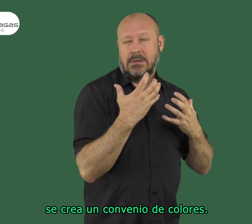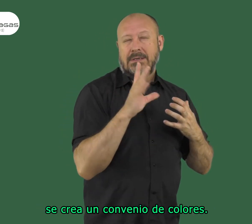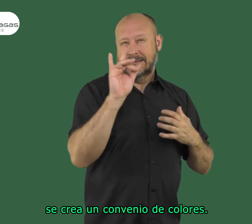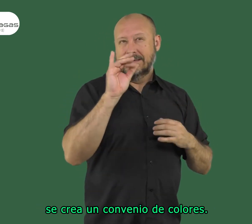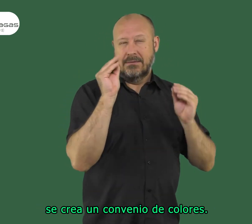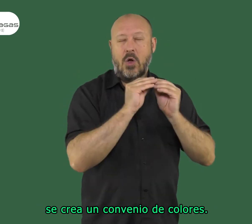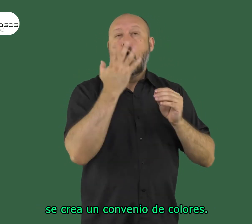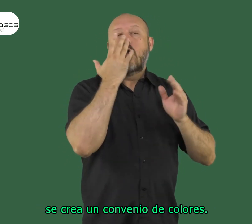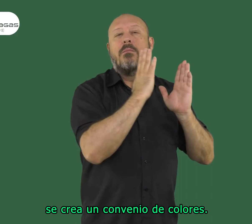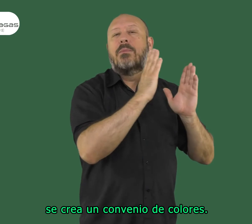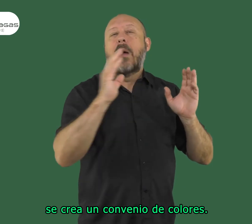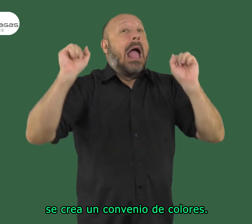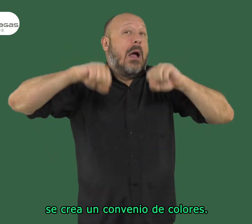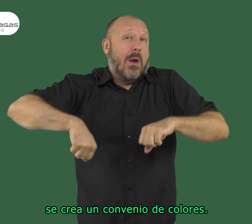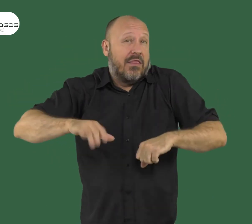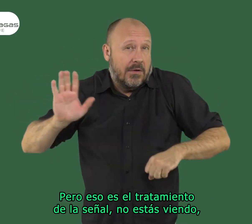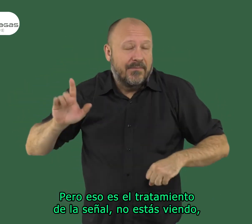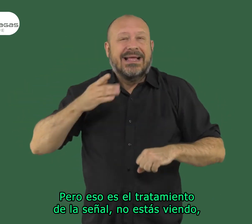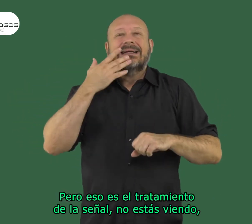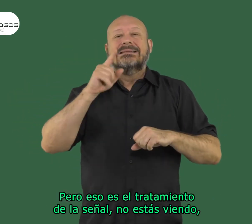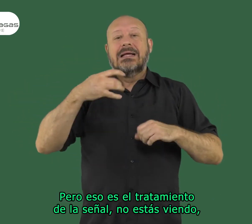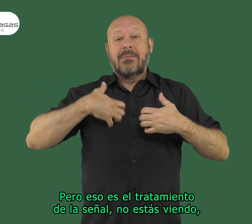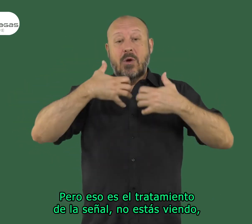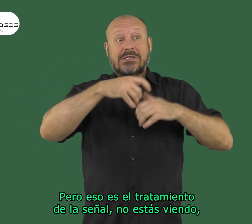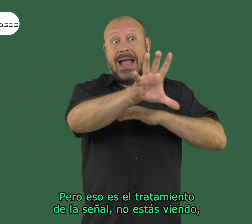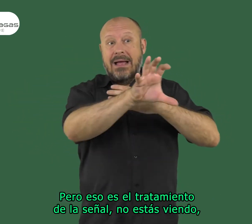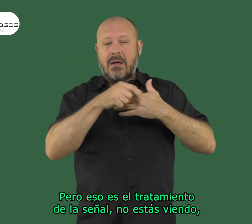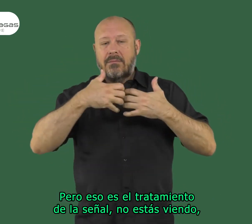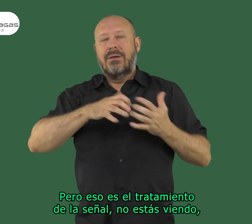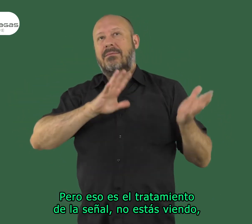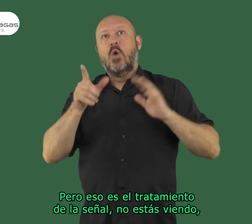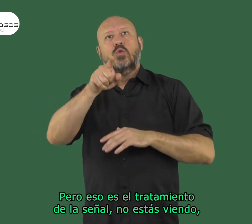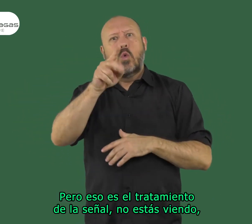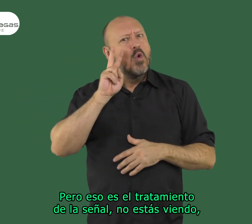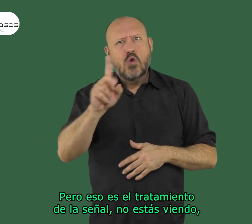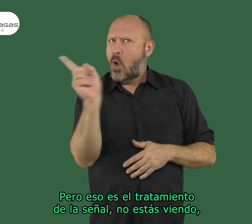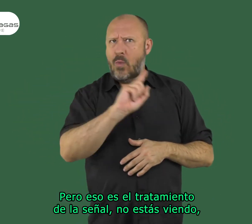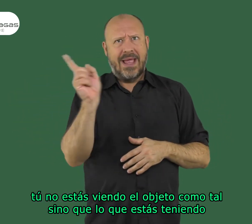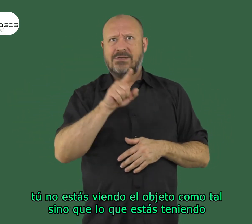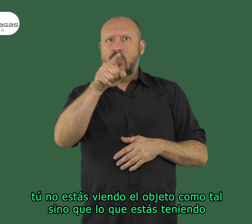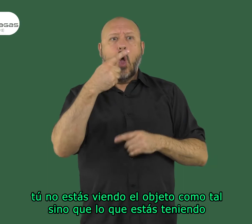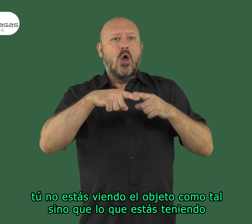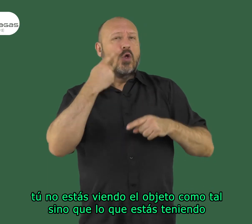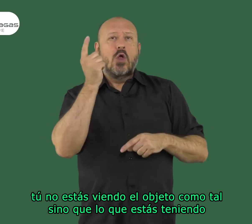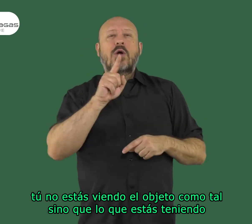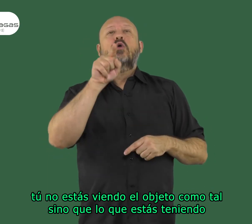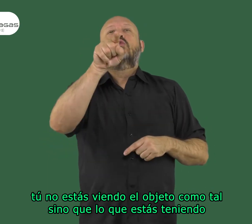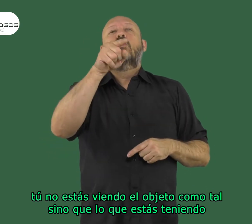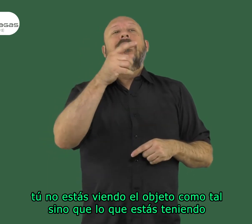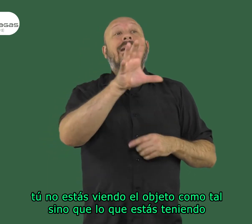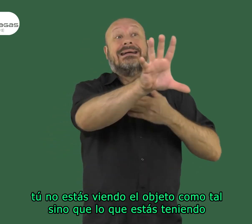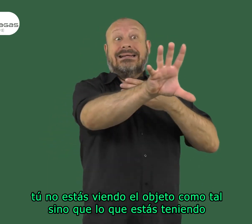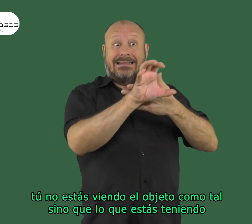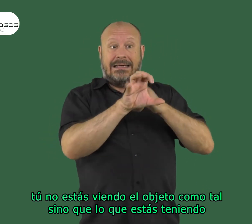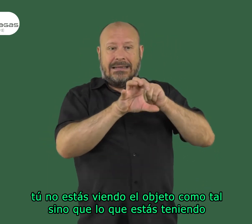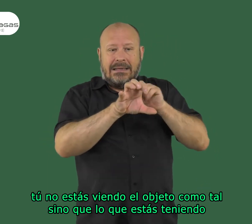intenso, se crea un convenio de colores, pero eso es el tratamiento de la señal. Tú no estás viendo el objeto como tal, sino